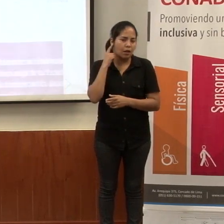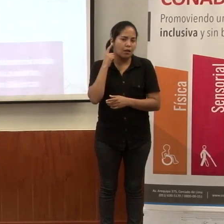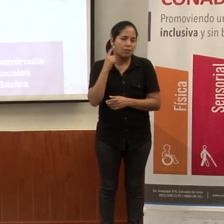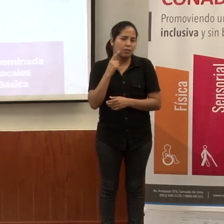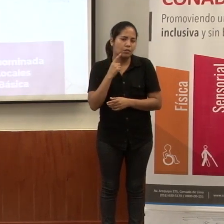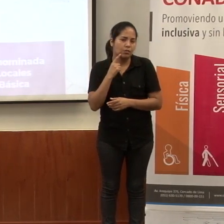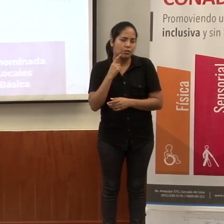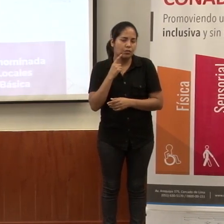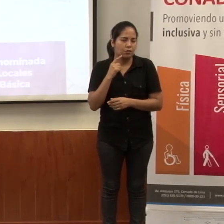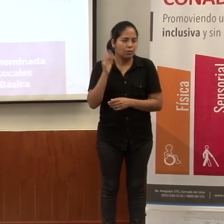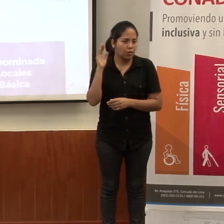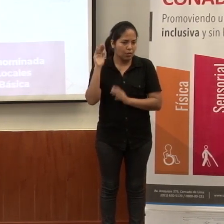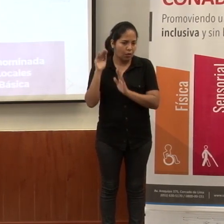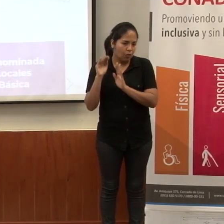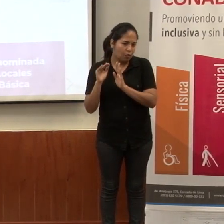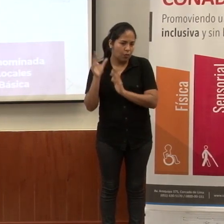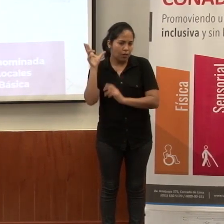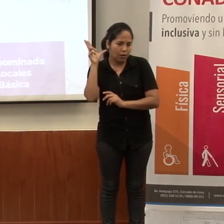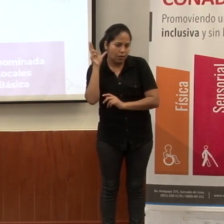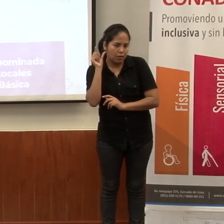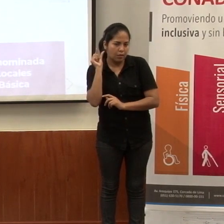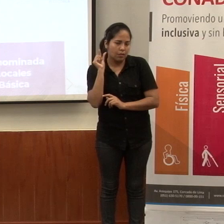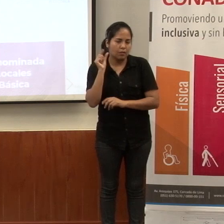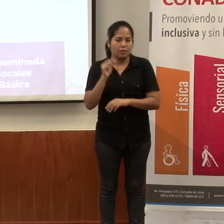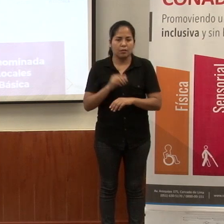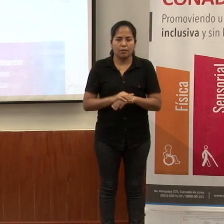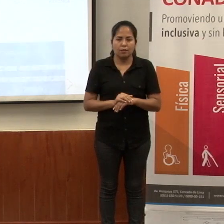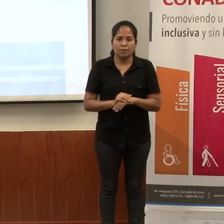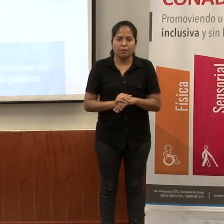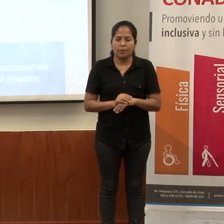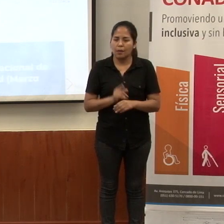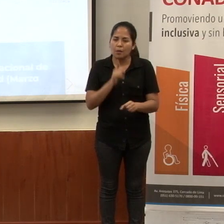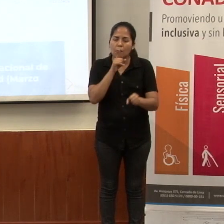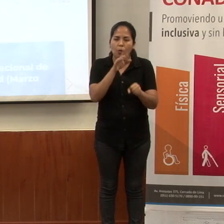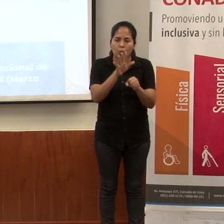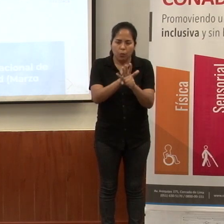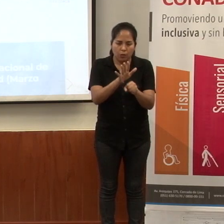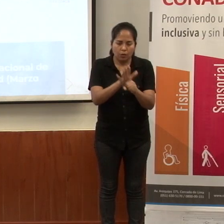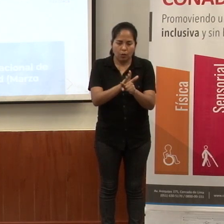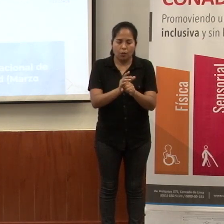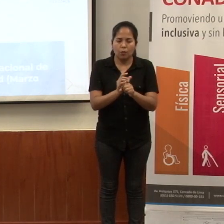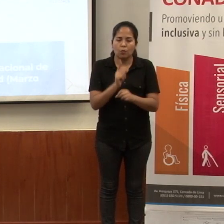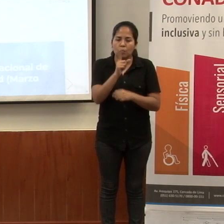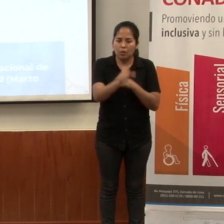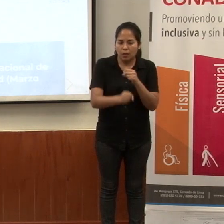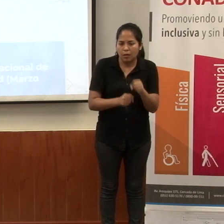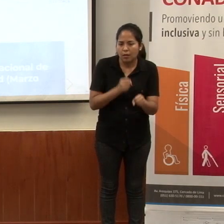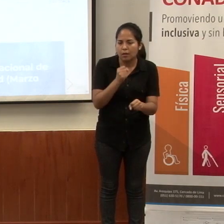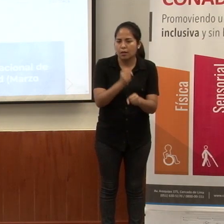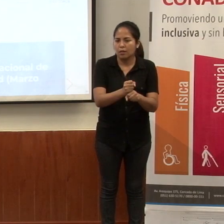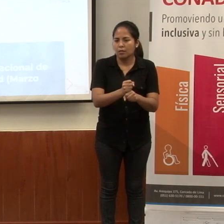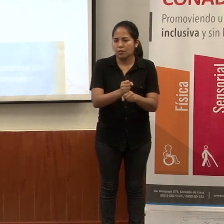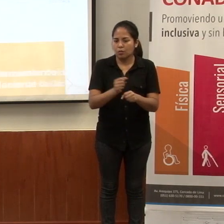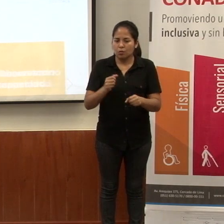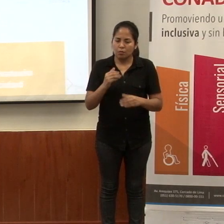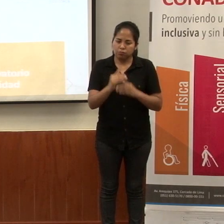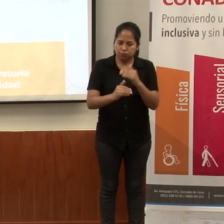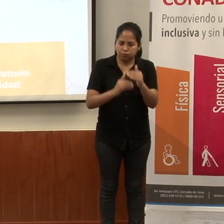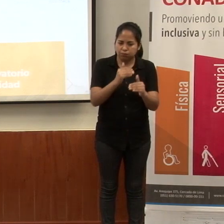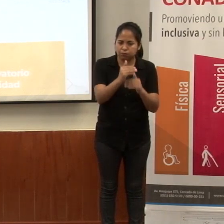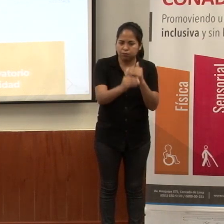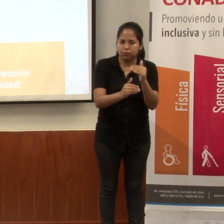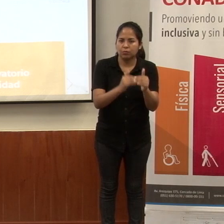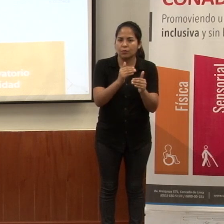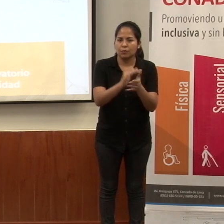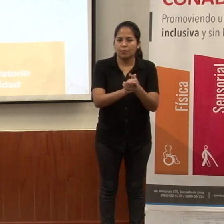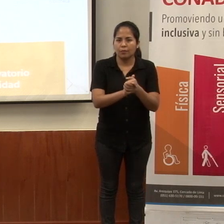los preparativos para ver si el próximo año arrancamos con esto, ampliando esto, y ahí va a dictar. El hipotiroidismo,